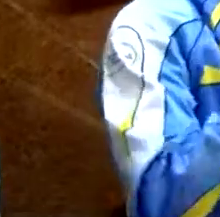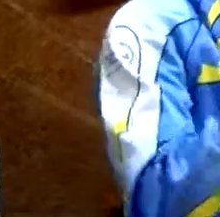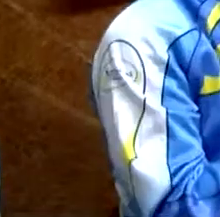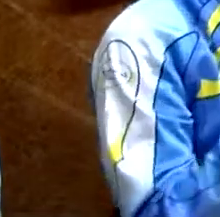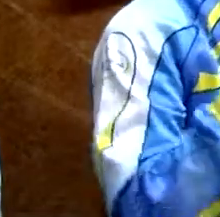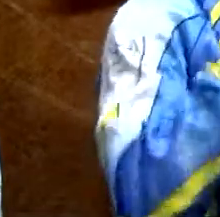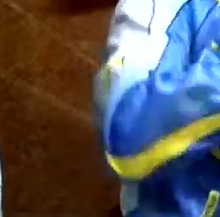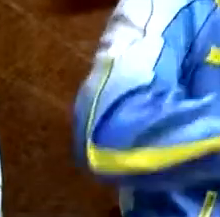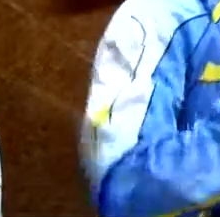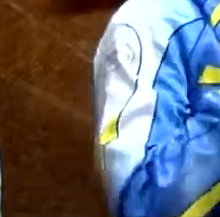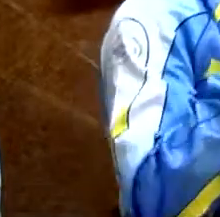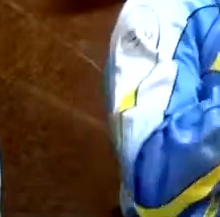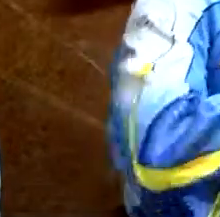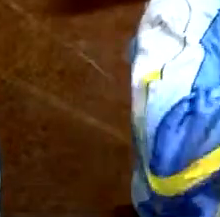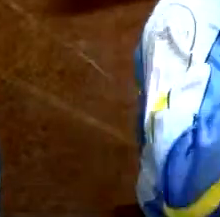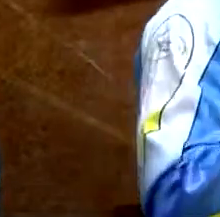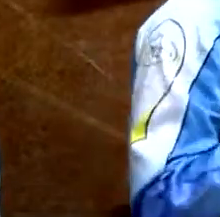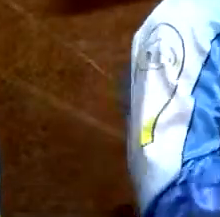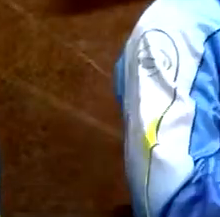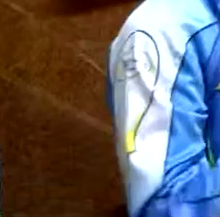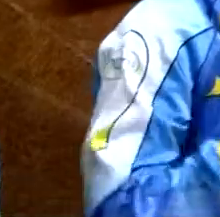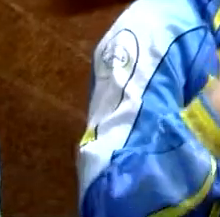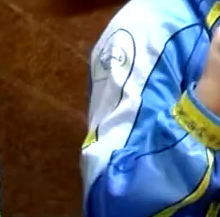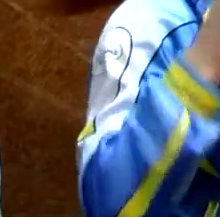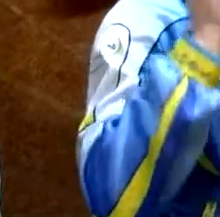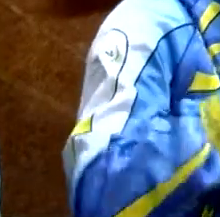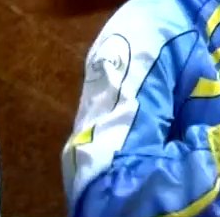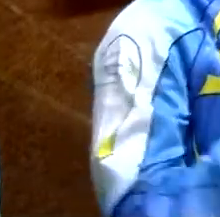У підсумку я зайняв перше місце, і мене всі вітали.